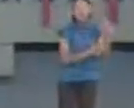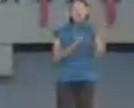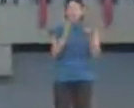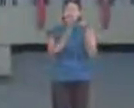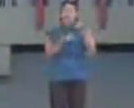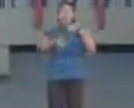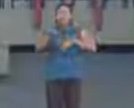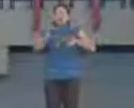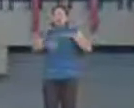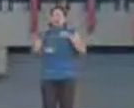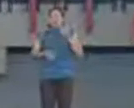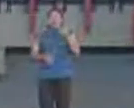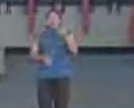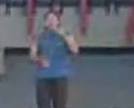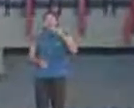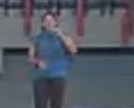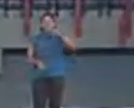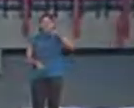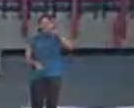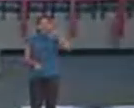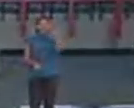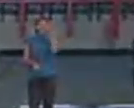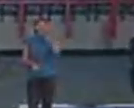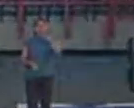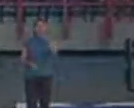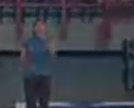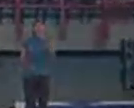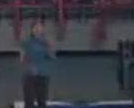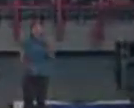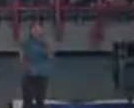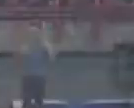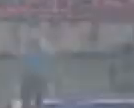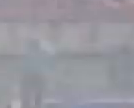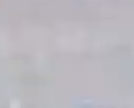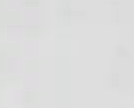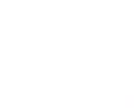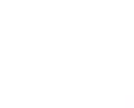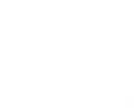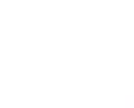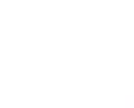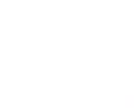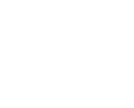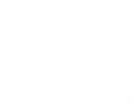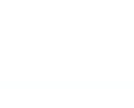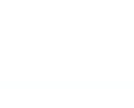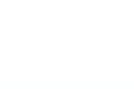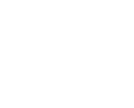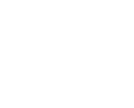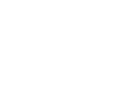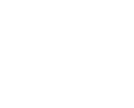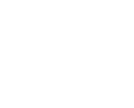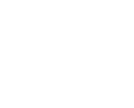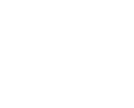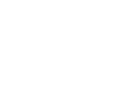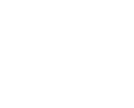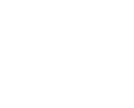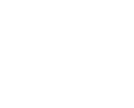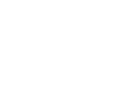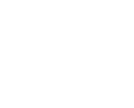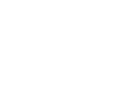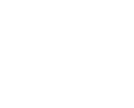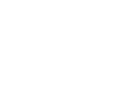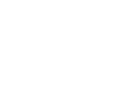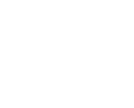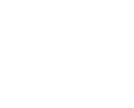10 km por hora? Nenhum. Então eu vou lá, ó. 0 vezes 10. Está todo